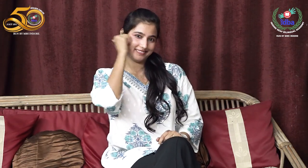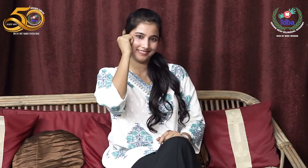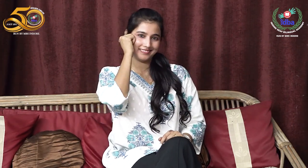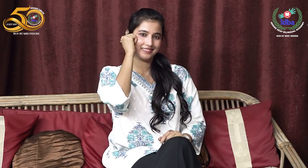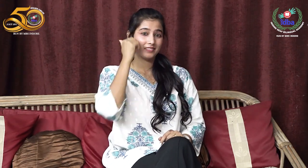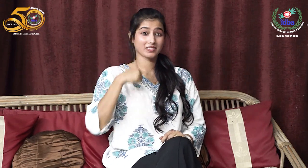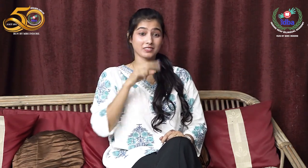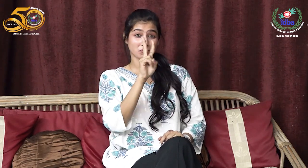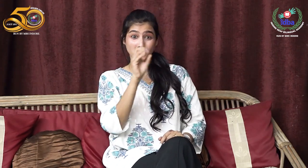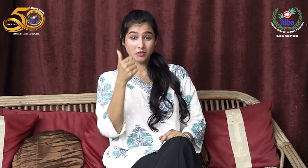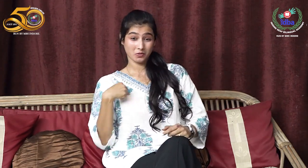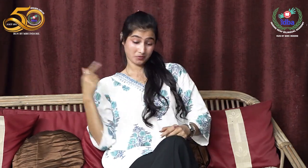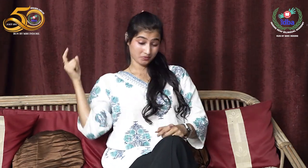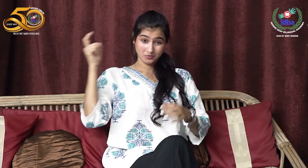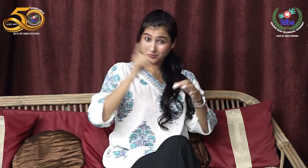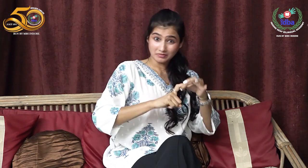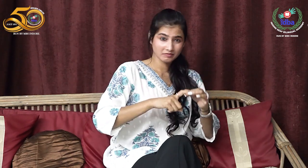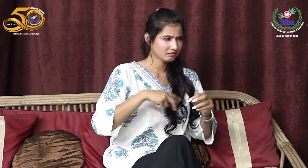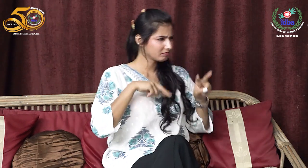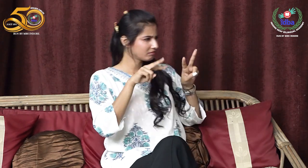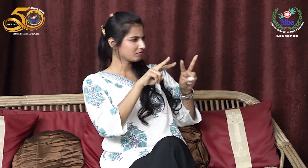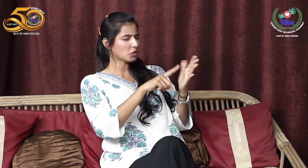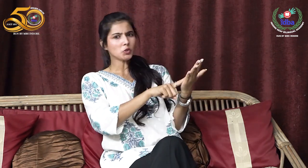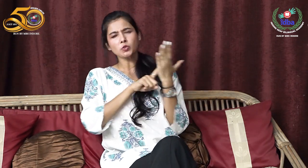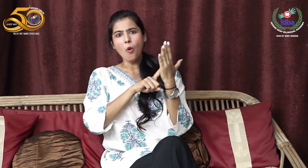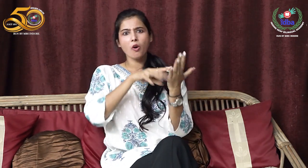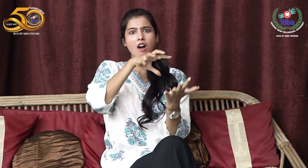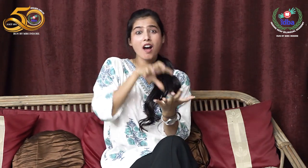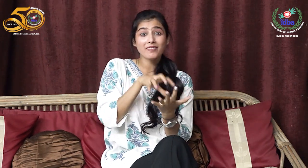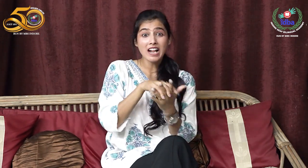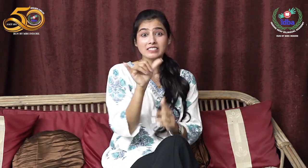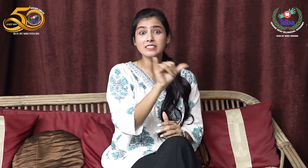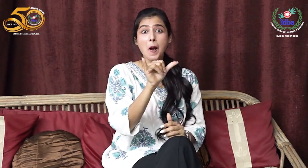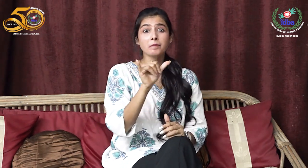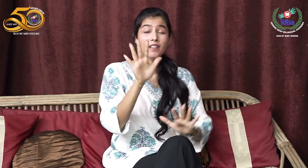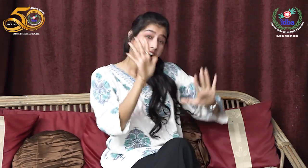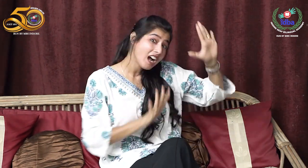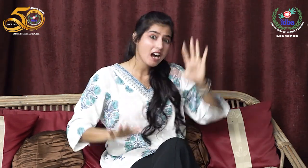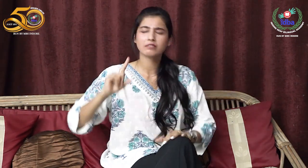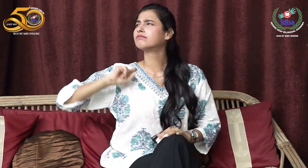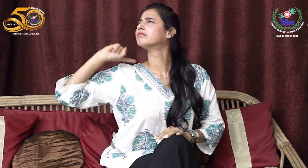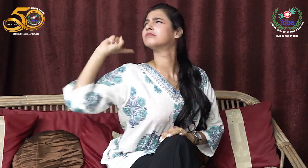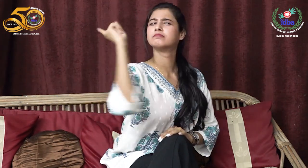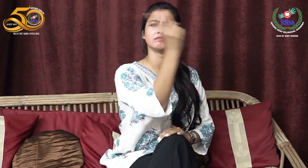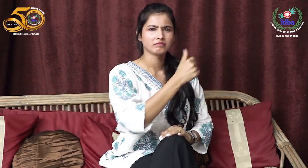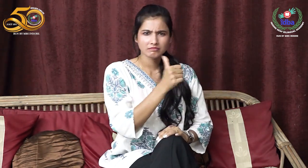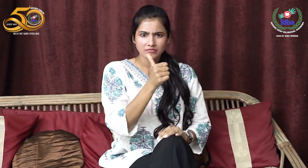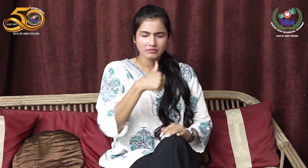सेकेंड जो है वो ये है, और थर्ड जो मैंने जब अप्लाई किया तो मैंने उनको देखा, ये लोग जो है हर चीज़ इनका जो है बहुत अच्छा